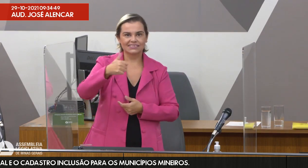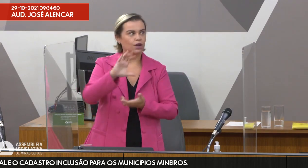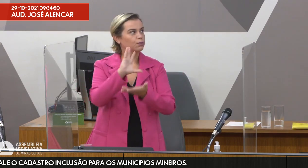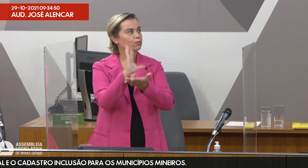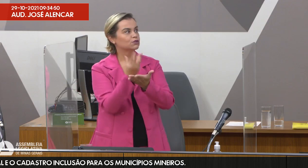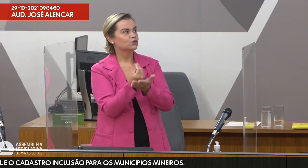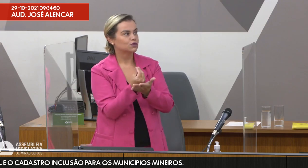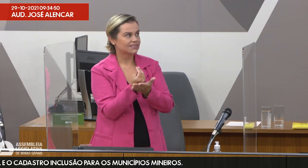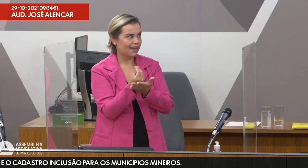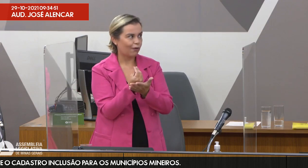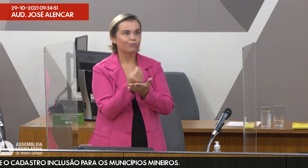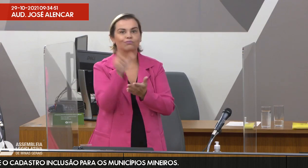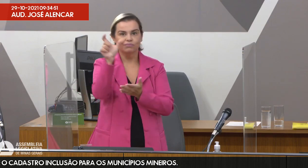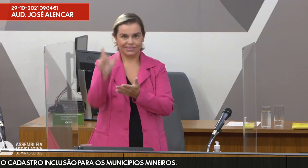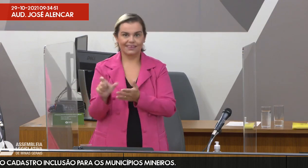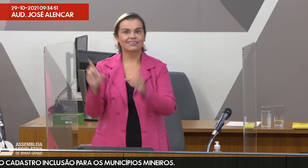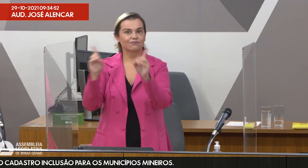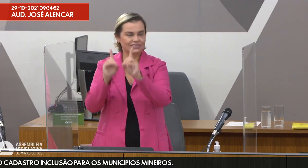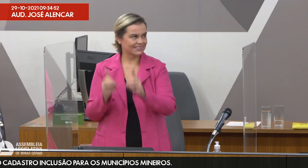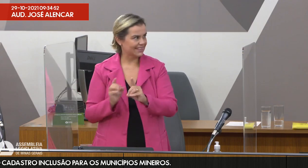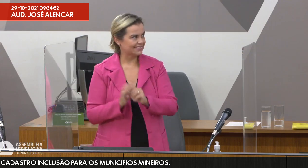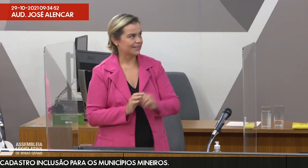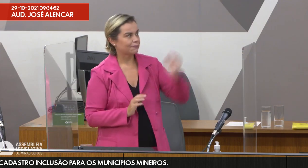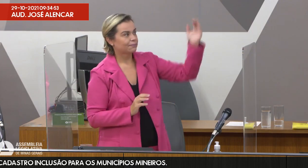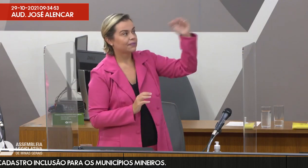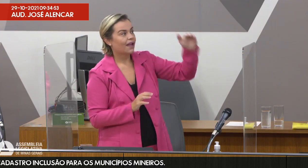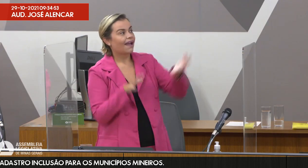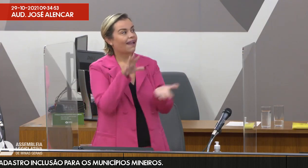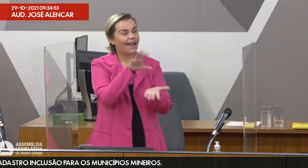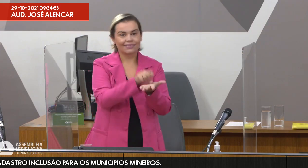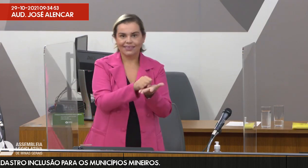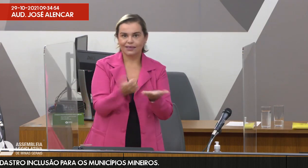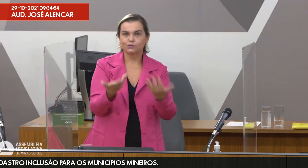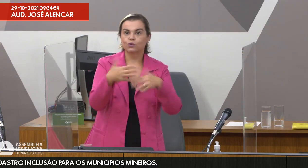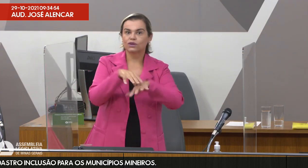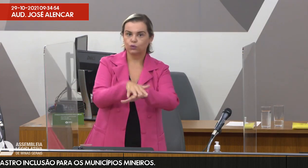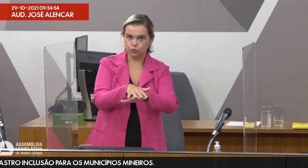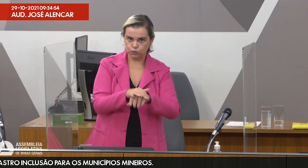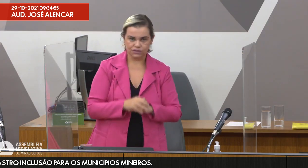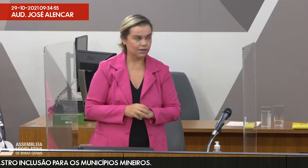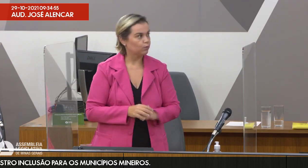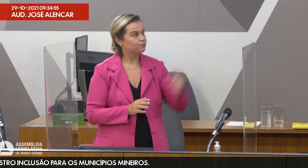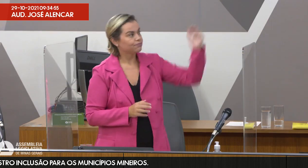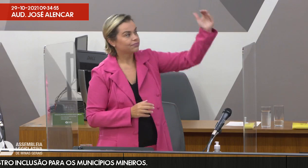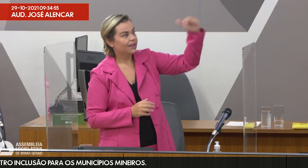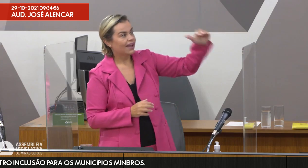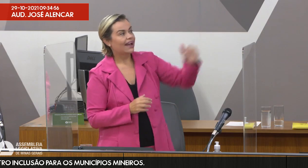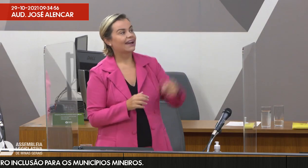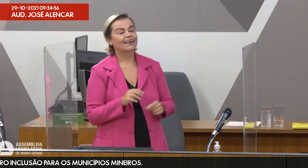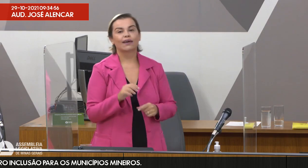Estamos trabalhando, como mencionei, na avaliação biopsicossocial e no cadastro inclusão.